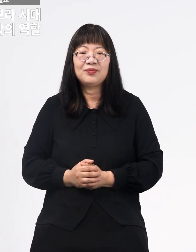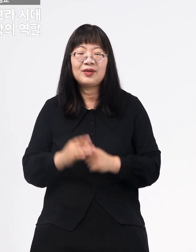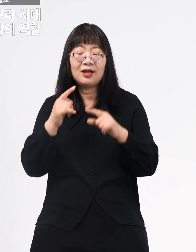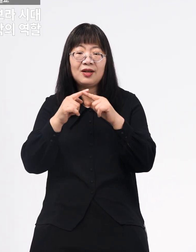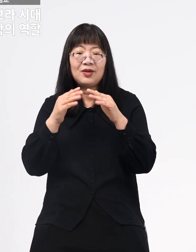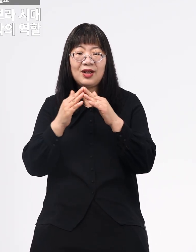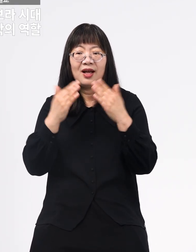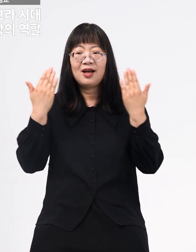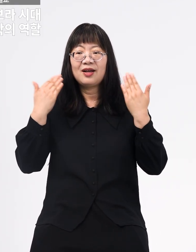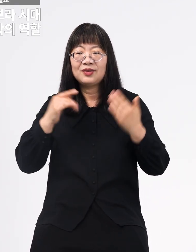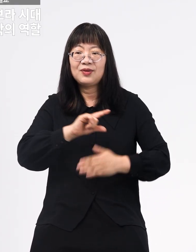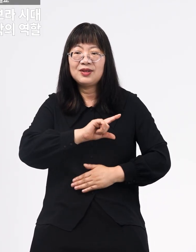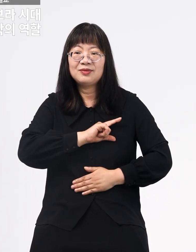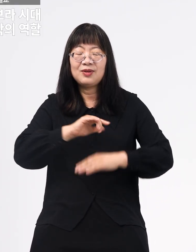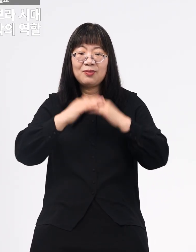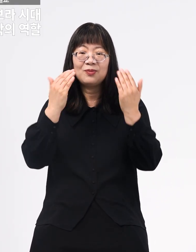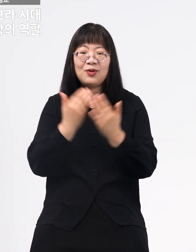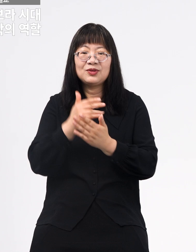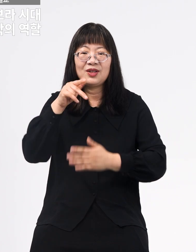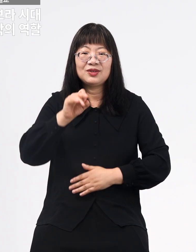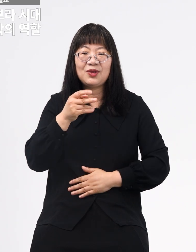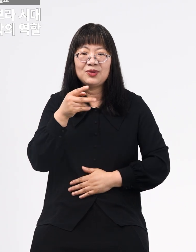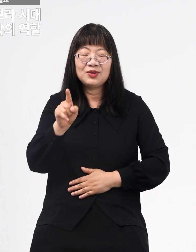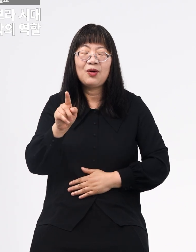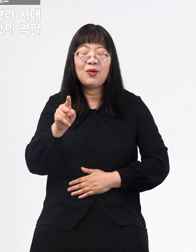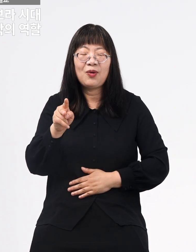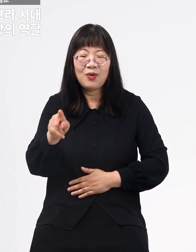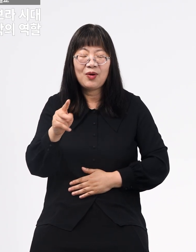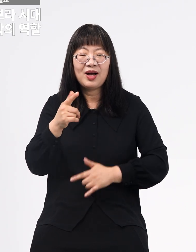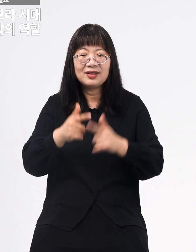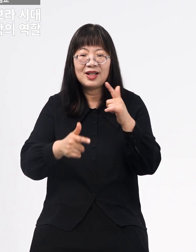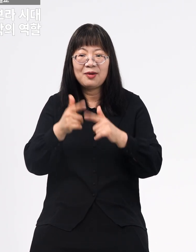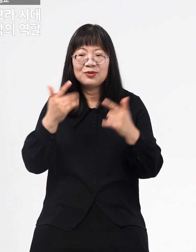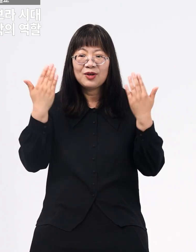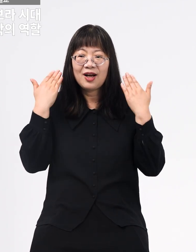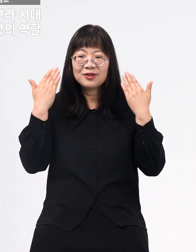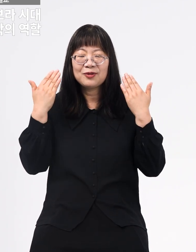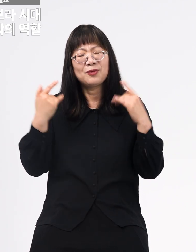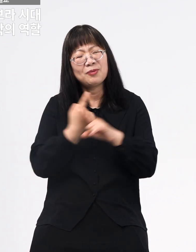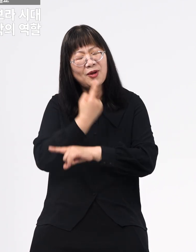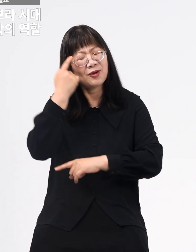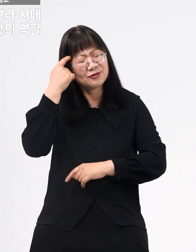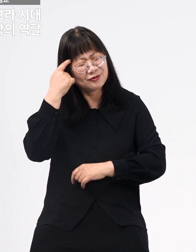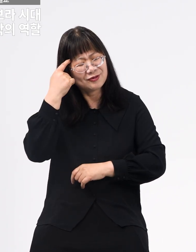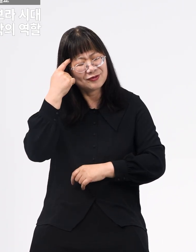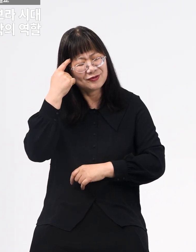교회 학교 이름을 전부 종려나무 학교라고 다 바꿀까?